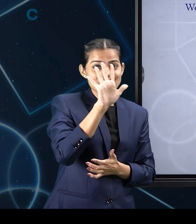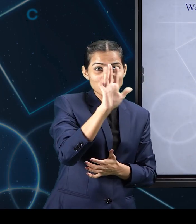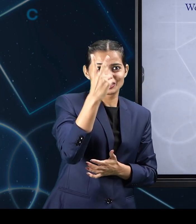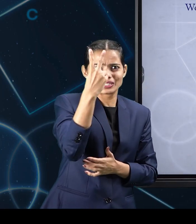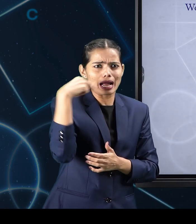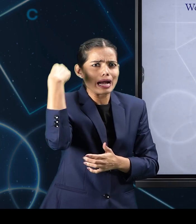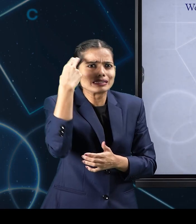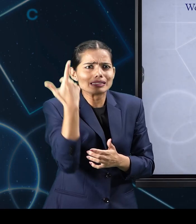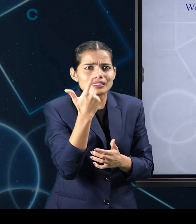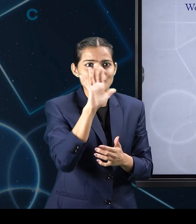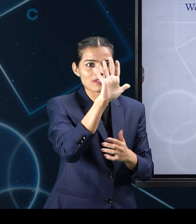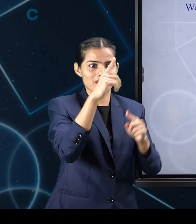Equals 25 to 16.